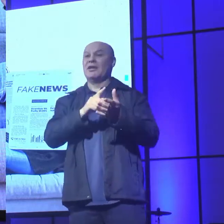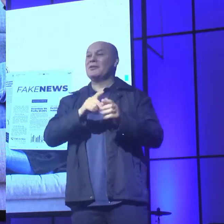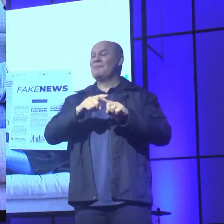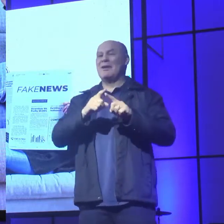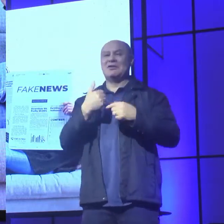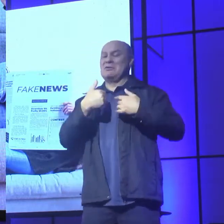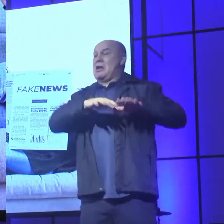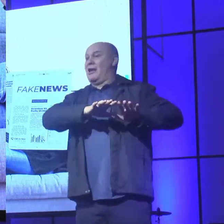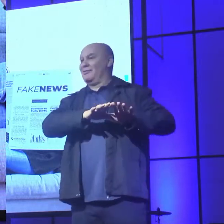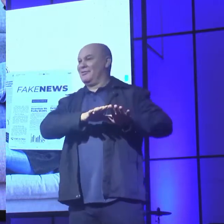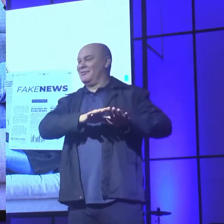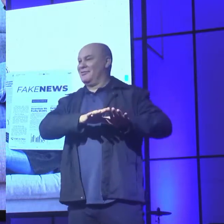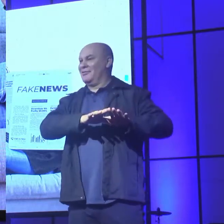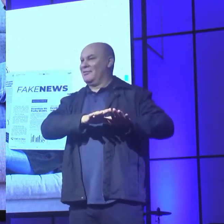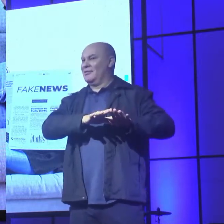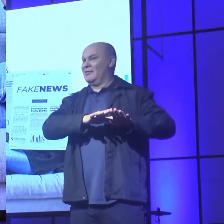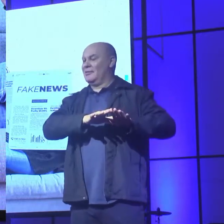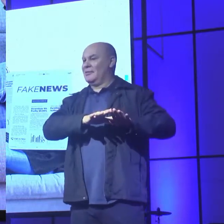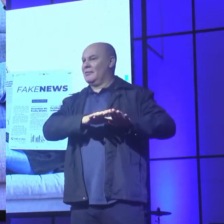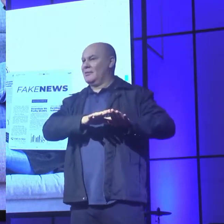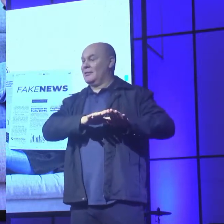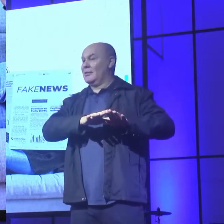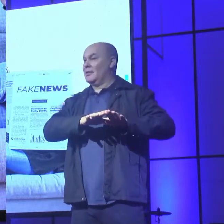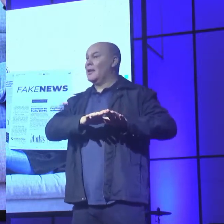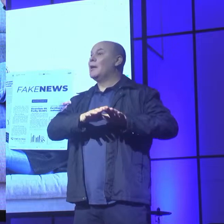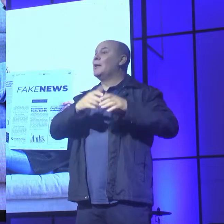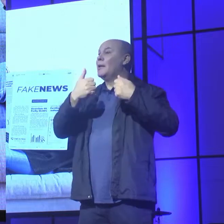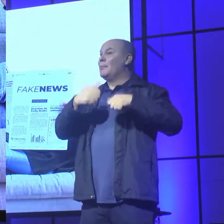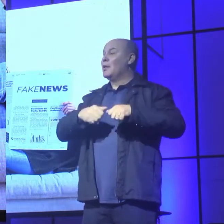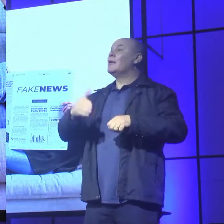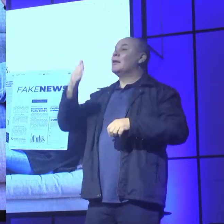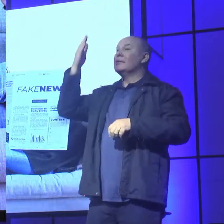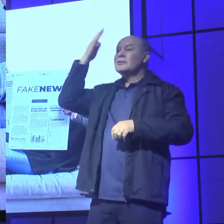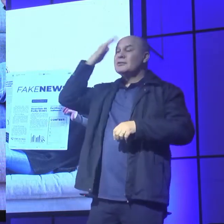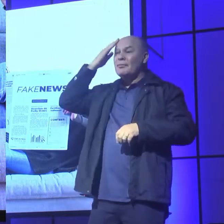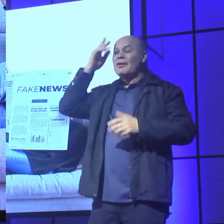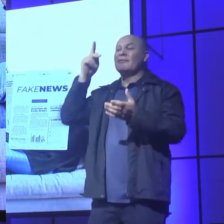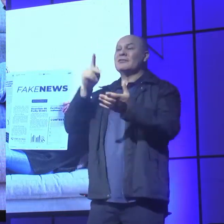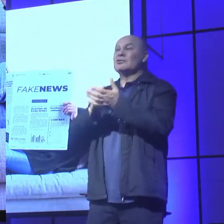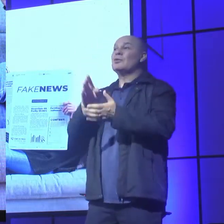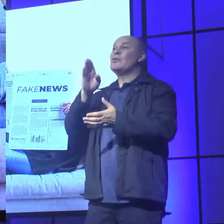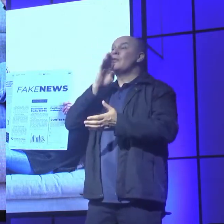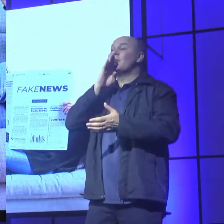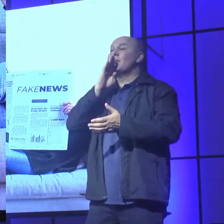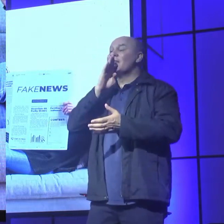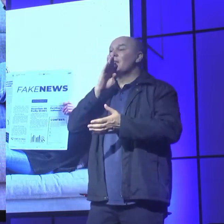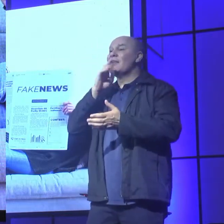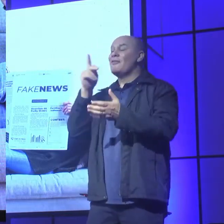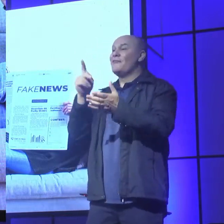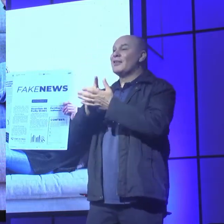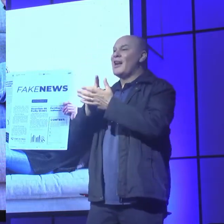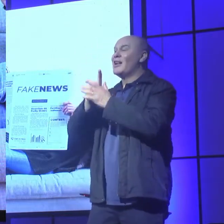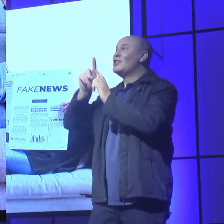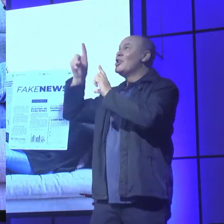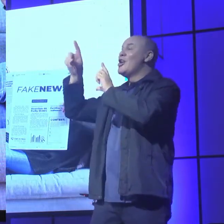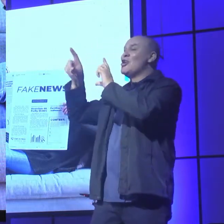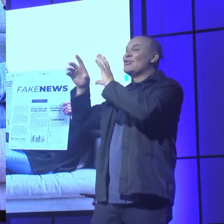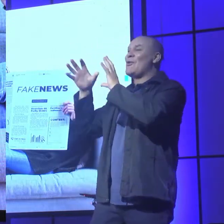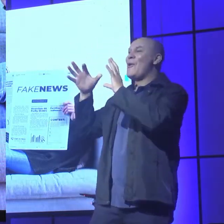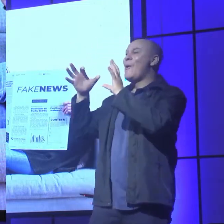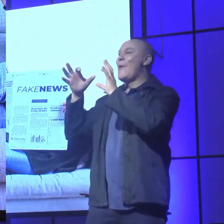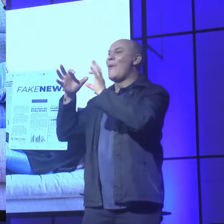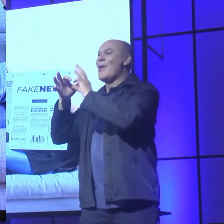deixar de lado e encarar de fato e de verdade a verdade na sua vida, nos seus